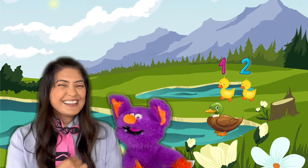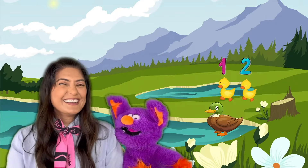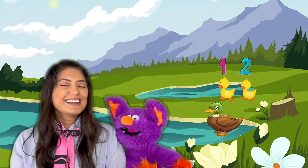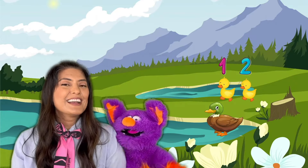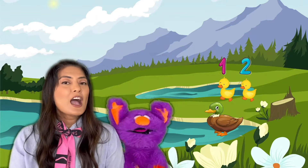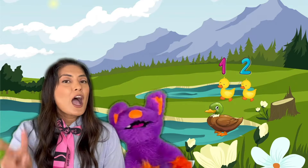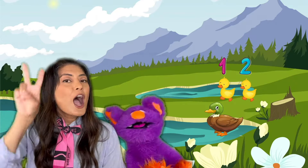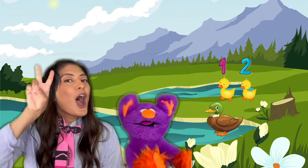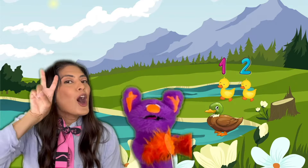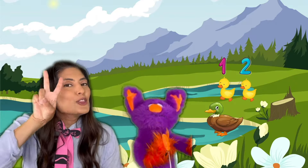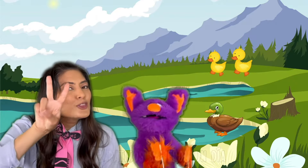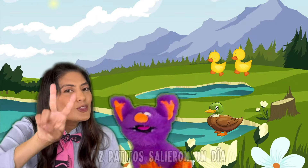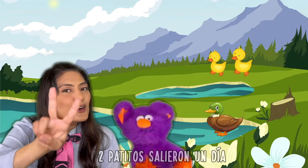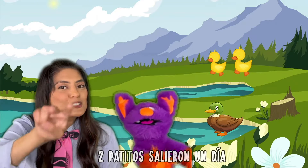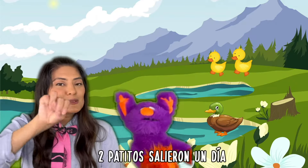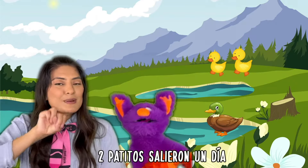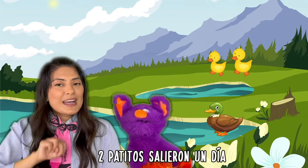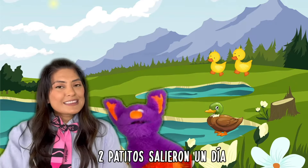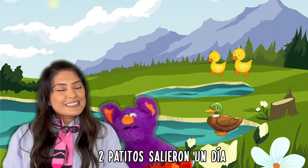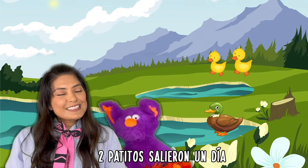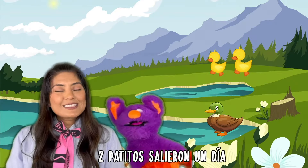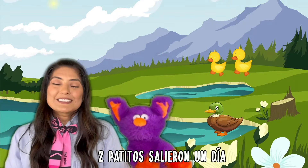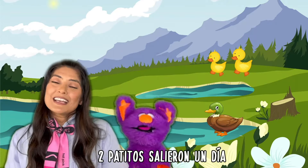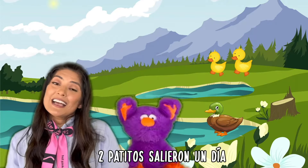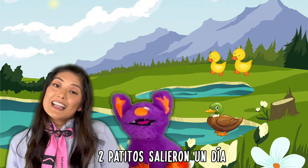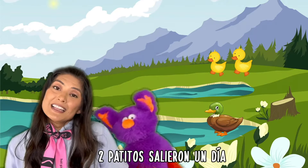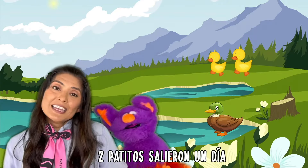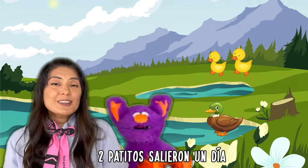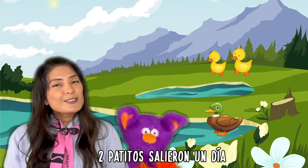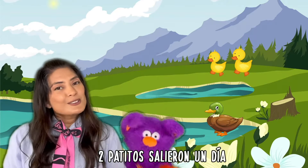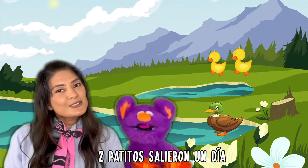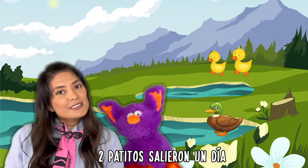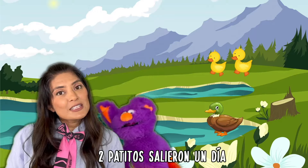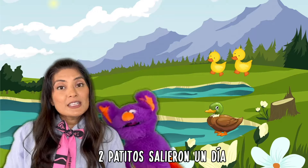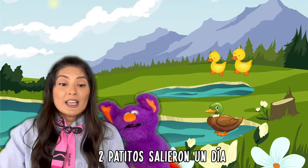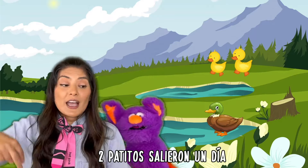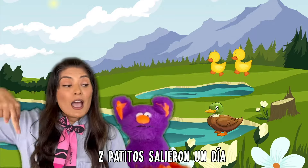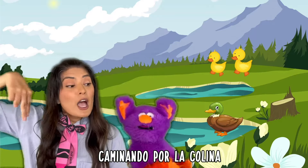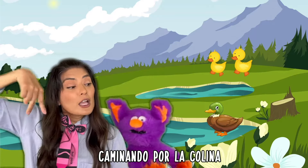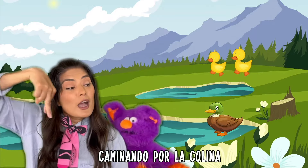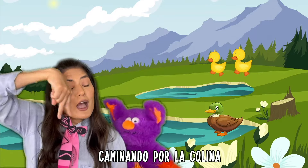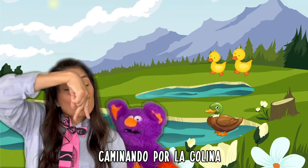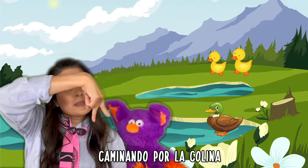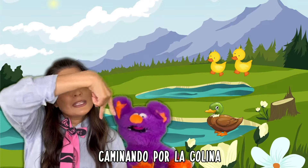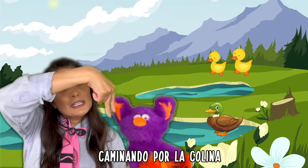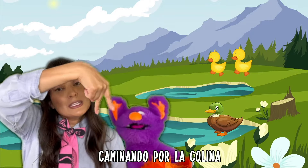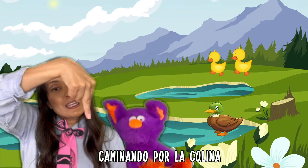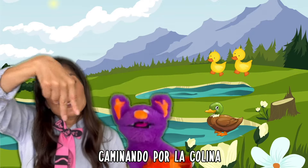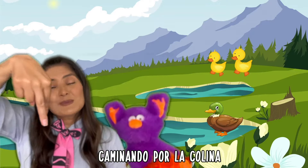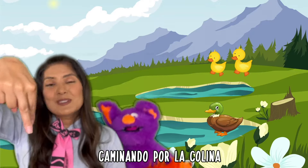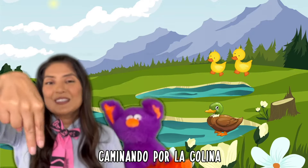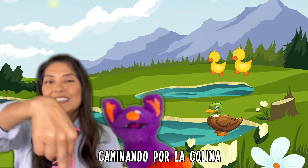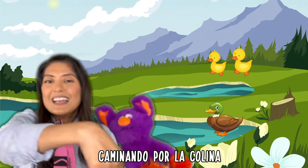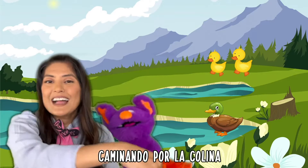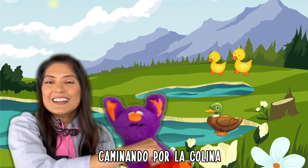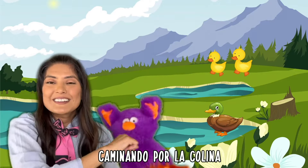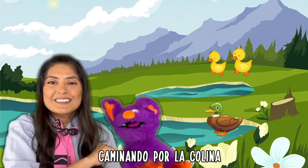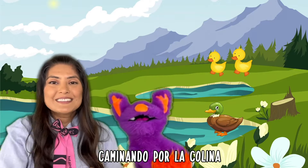Dos. Dos patitos salieron un día caminando por la